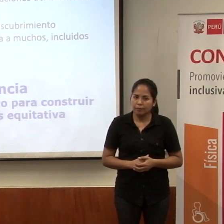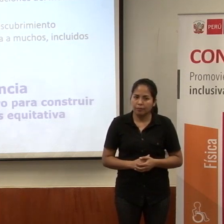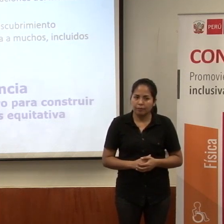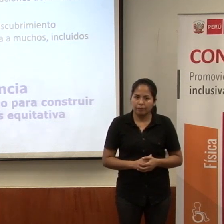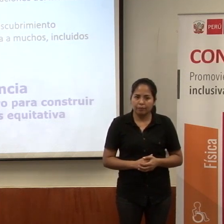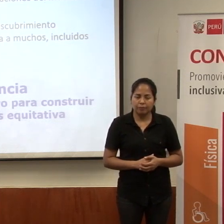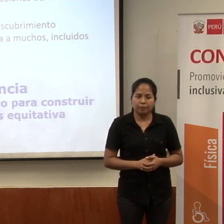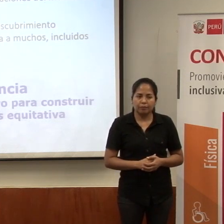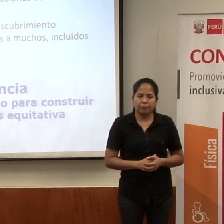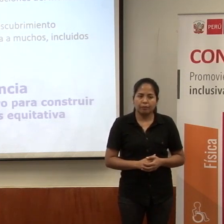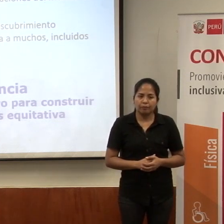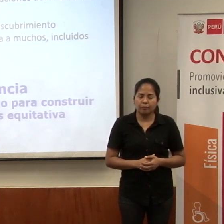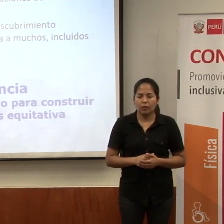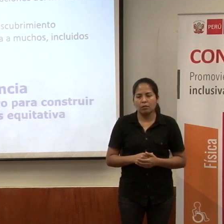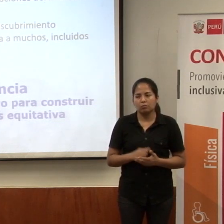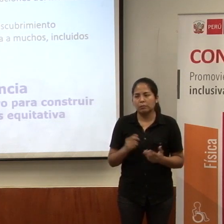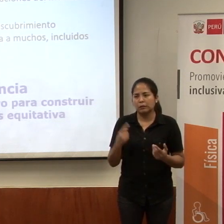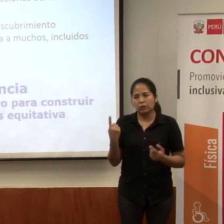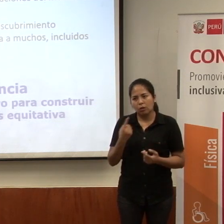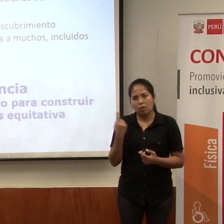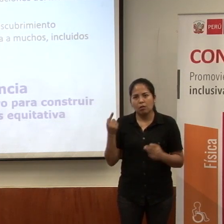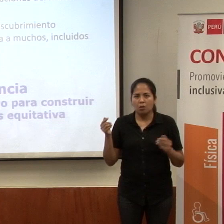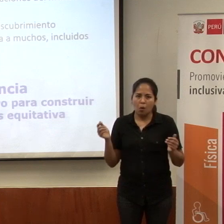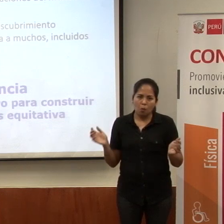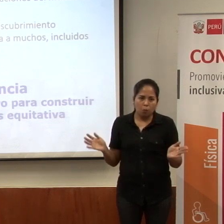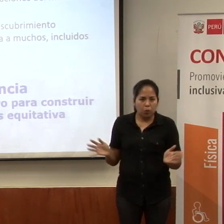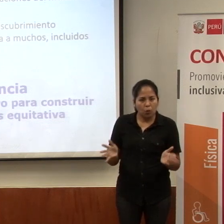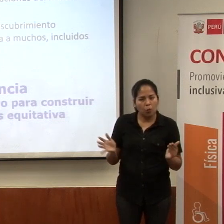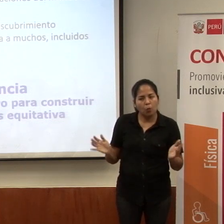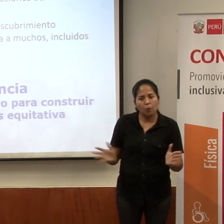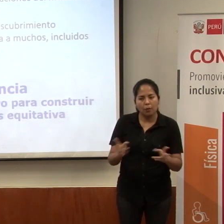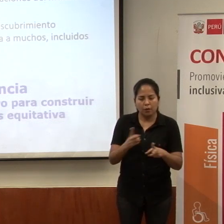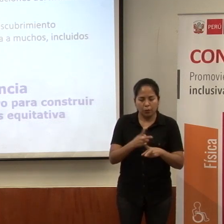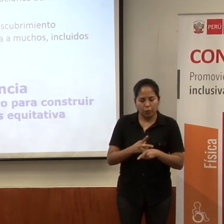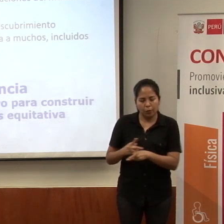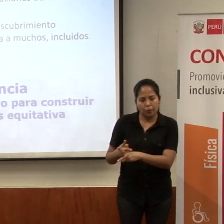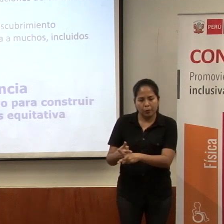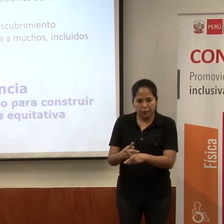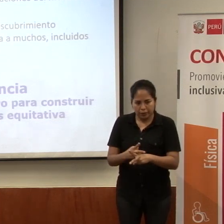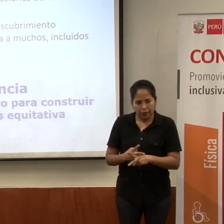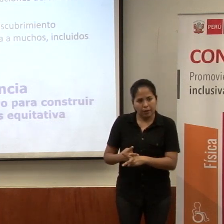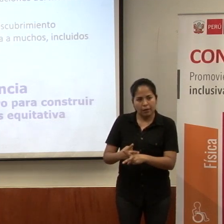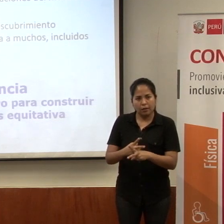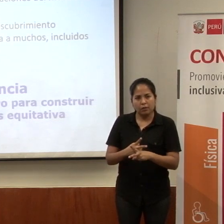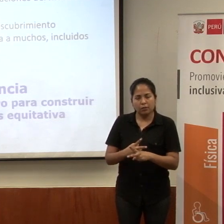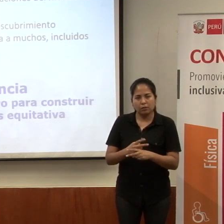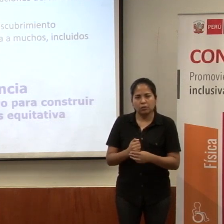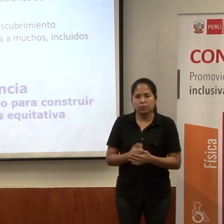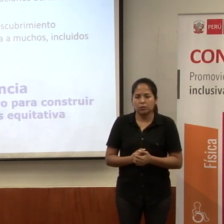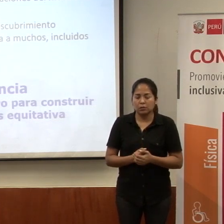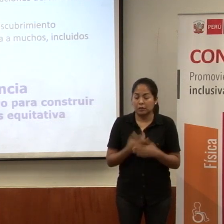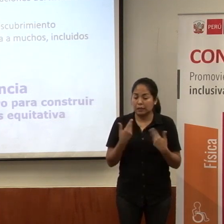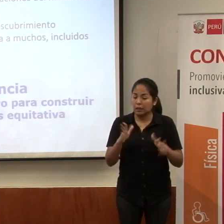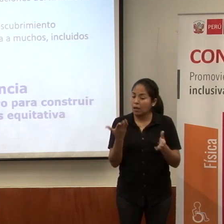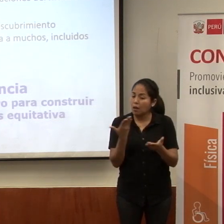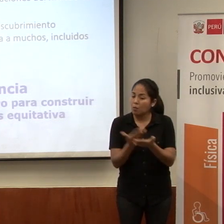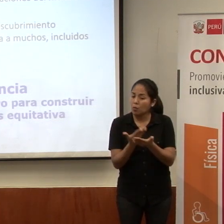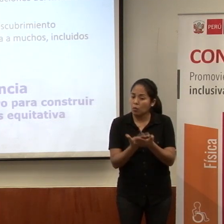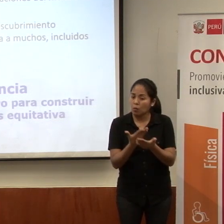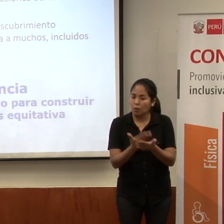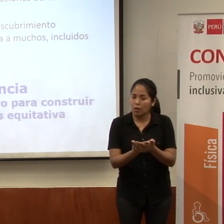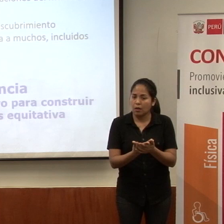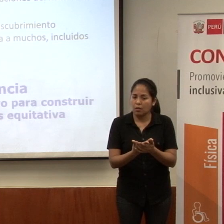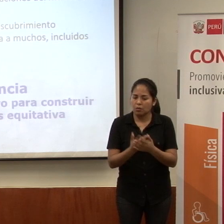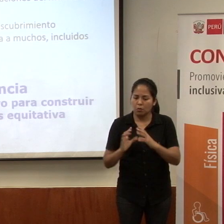no solamente se trata de promover los cuidados individuales, sino que está demostrado en el mundo que si